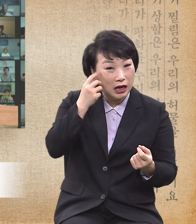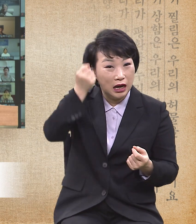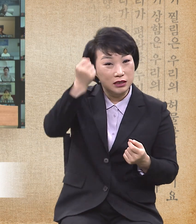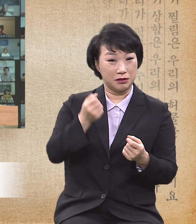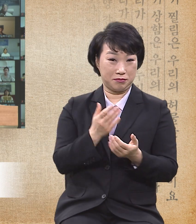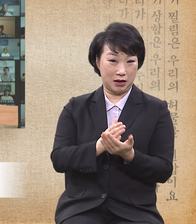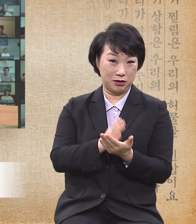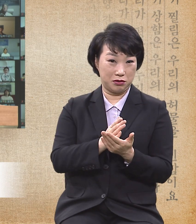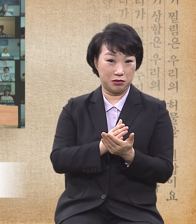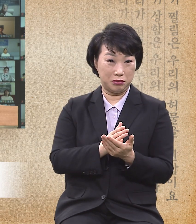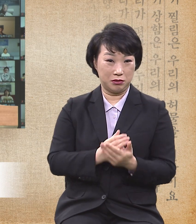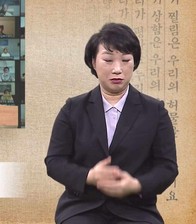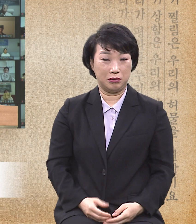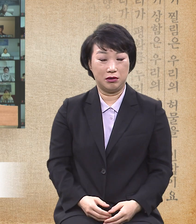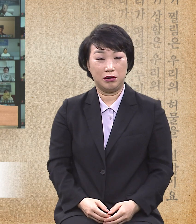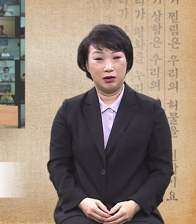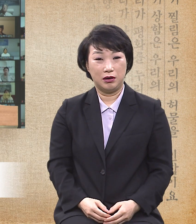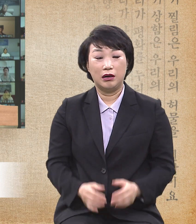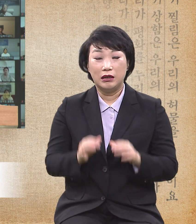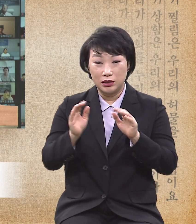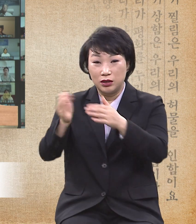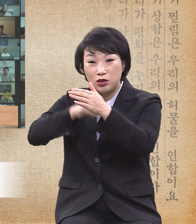이 말입니다.